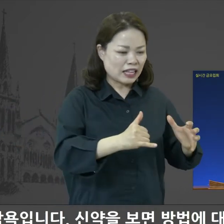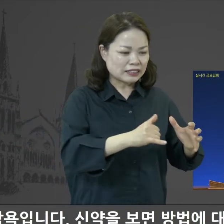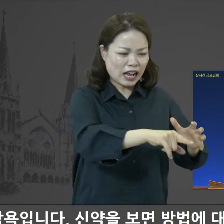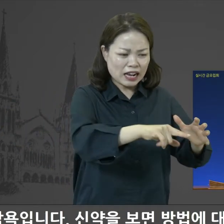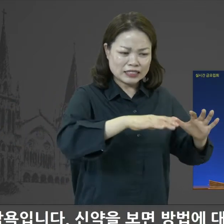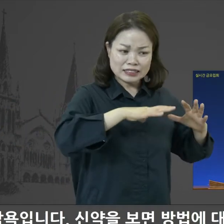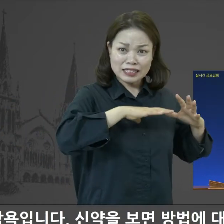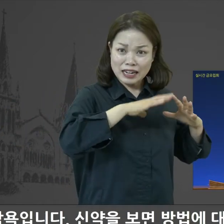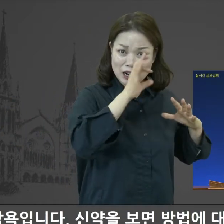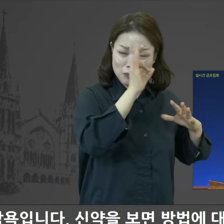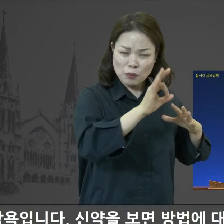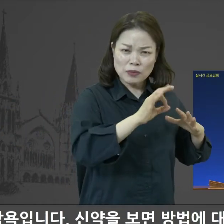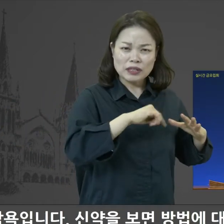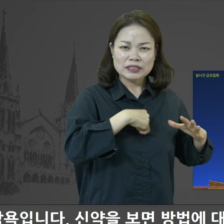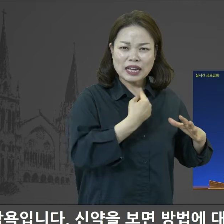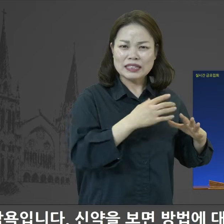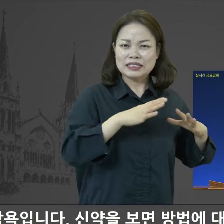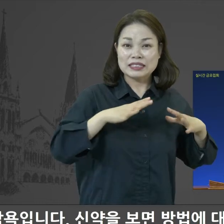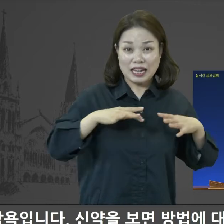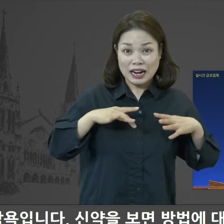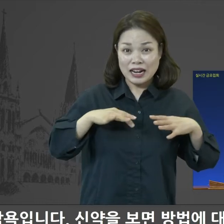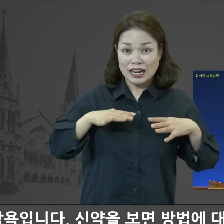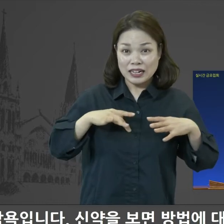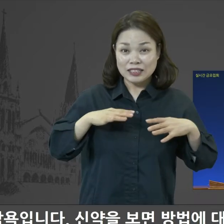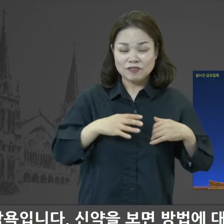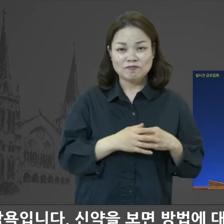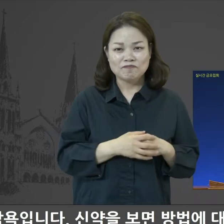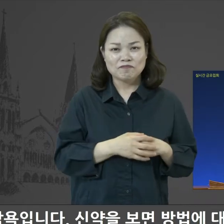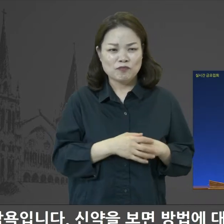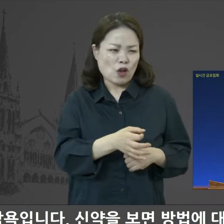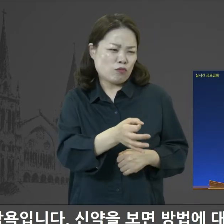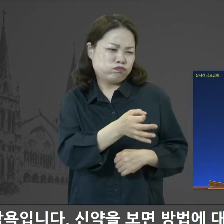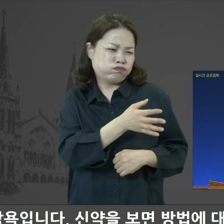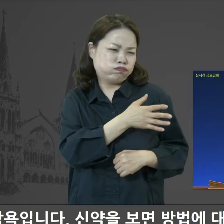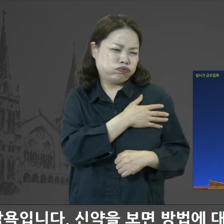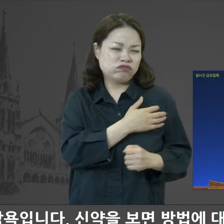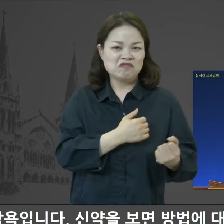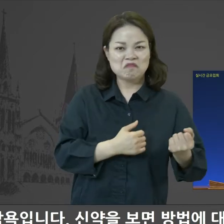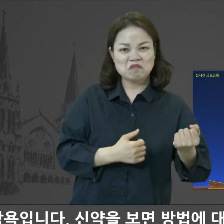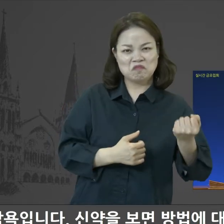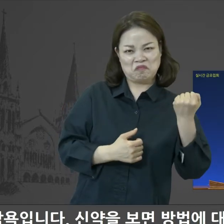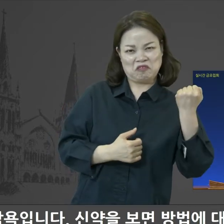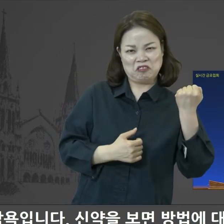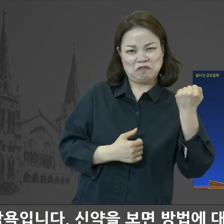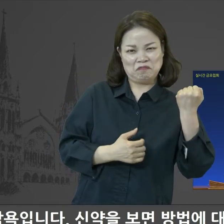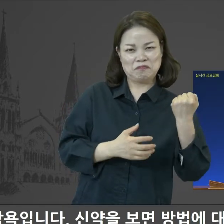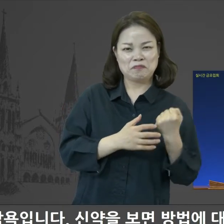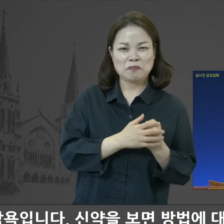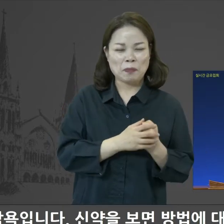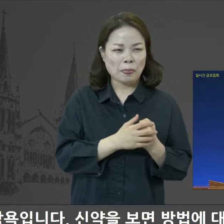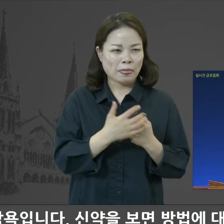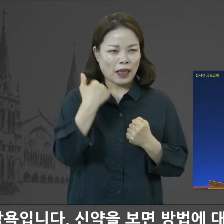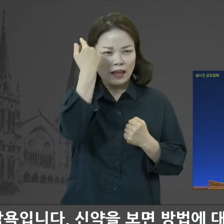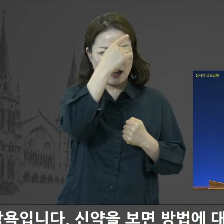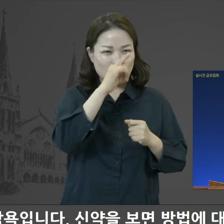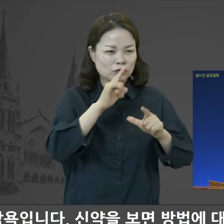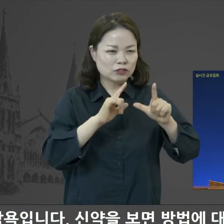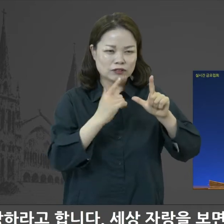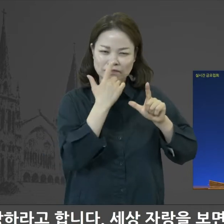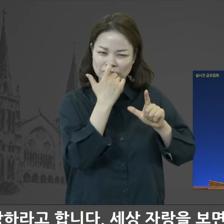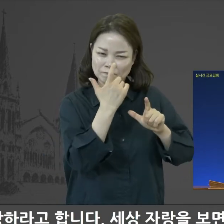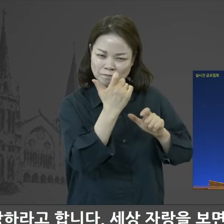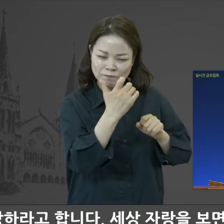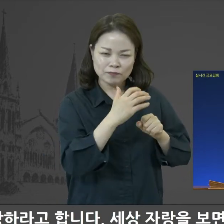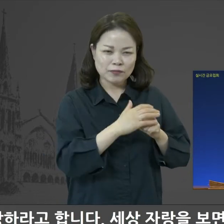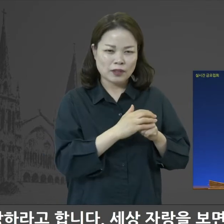되면요, 이 자기 자랑하고 아까 얘기했던 그런 것들, 힘, 이렇게 이런 외모, 자녀,